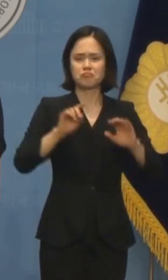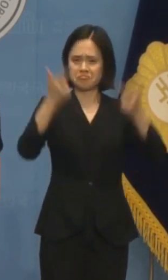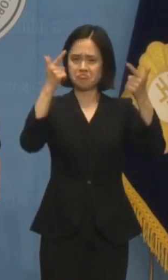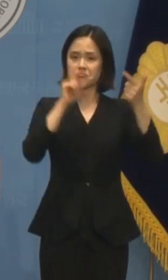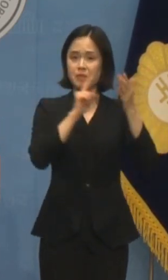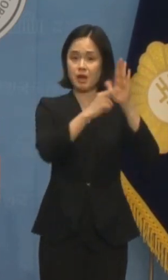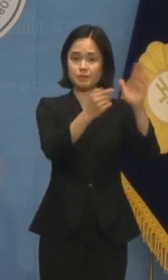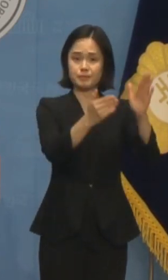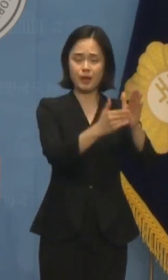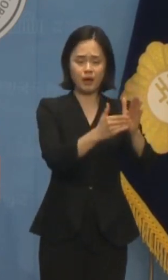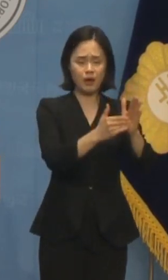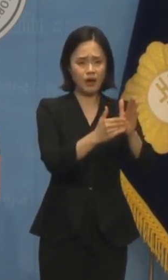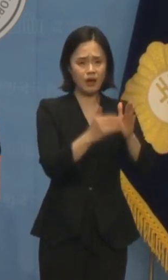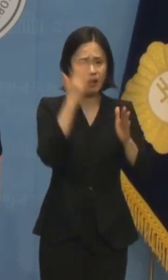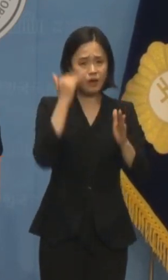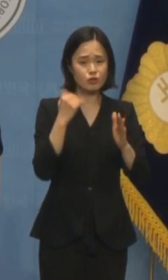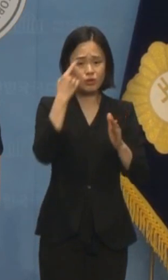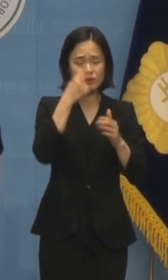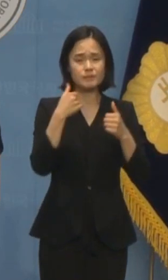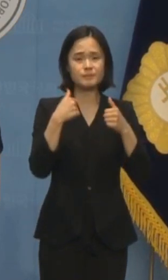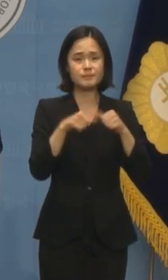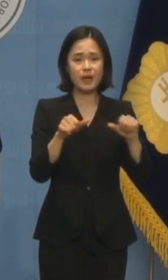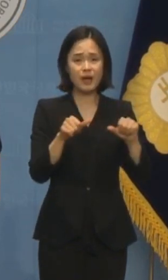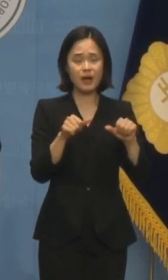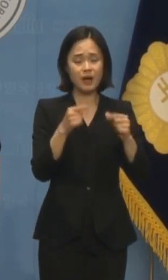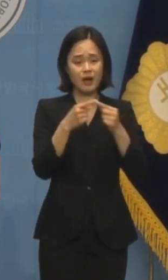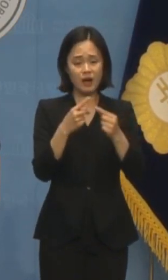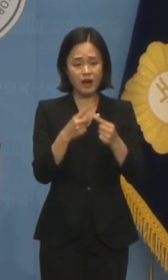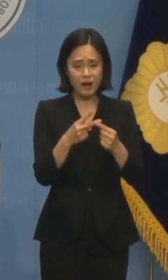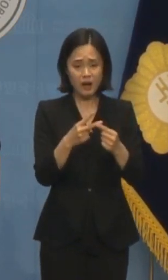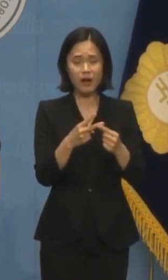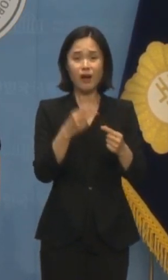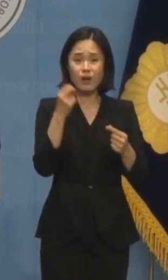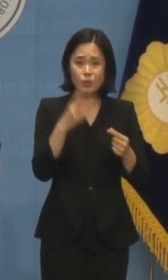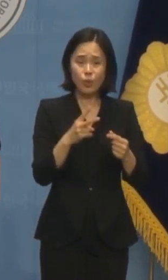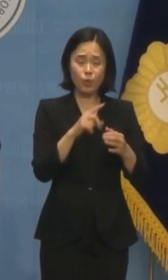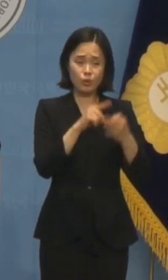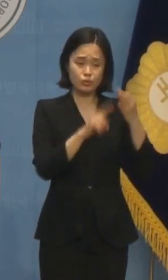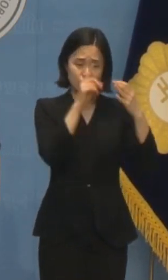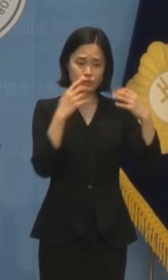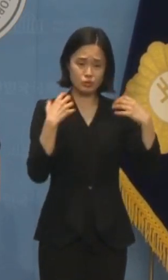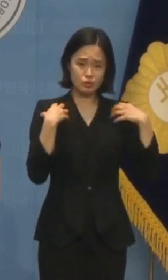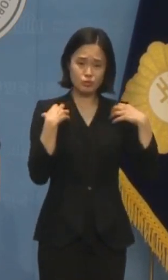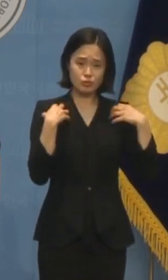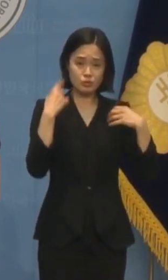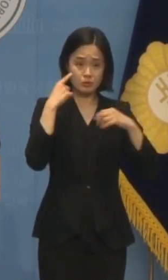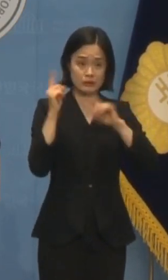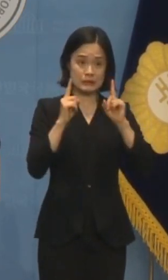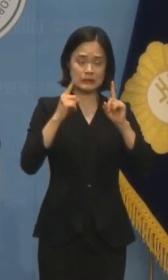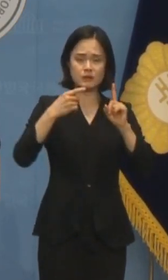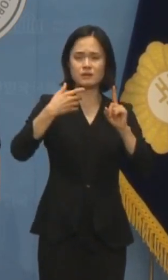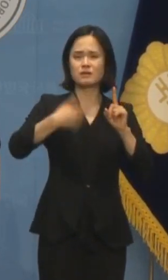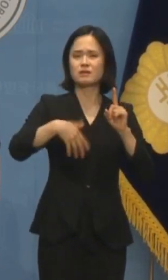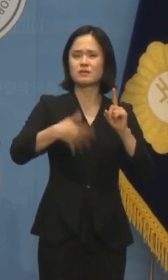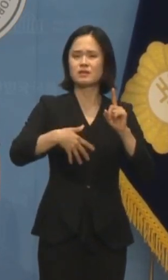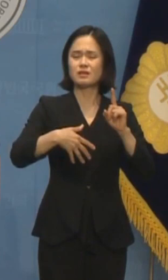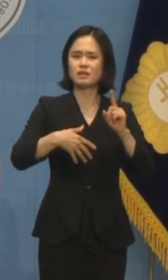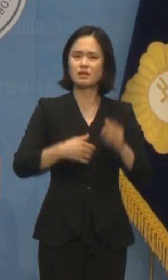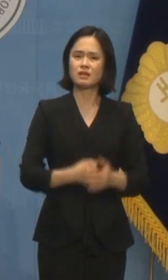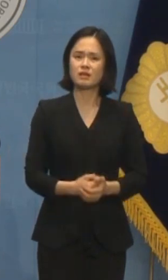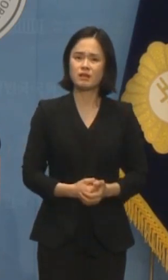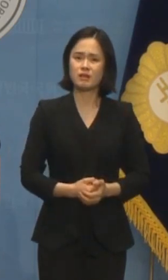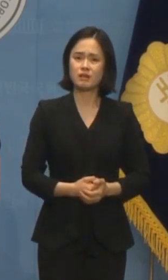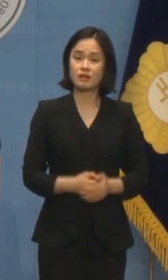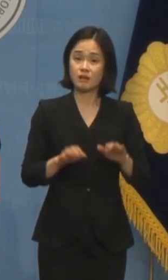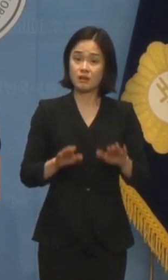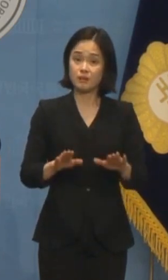면박을 당하고 또 윤석열은 정신을 못 차리고 있습니다. 윤석열 정부는 정신을 못 차리고 있습니다. 이번에도